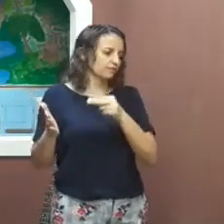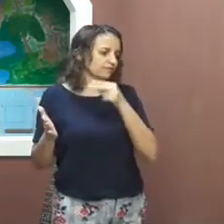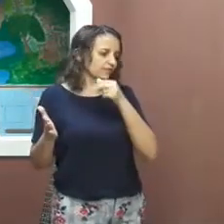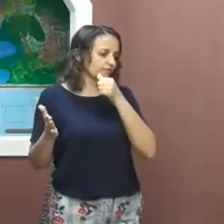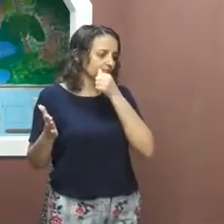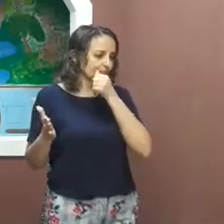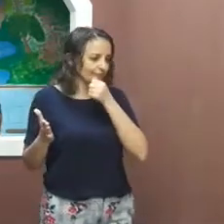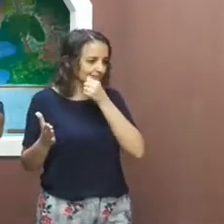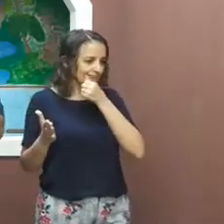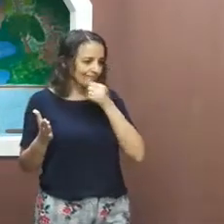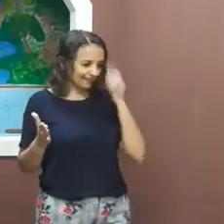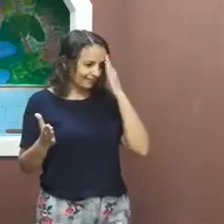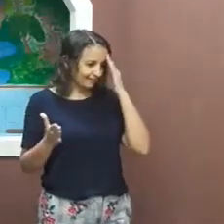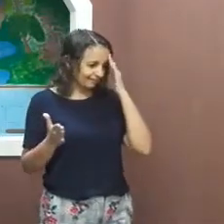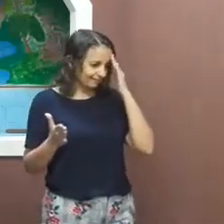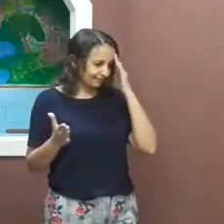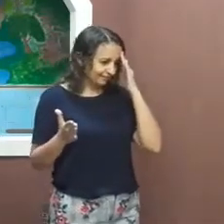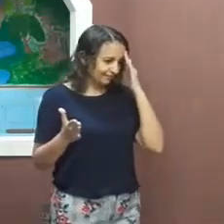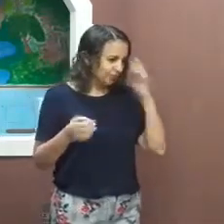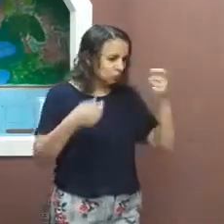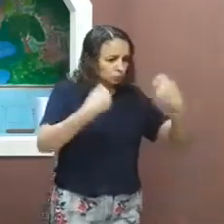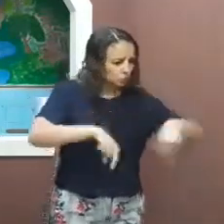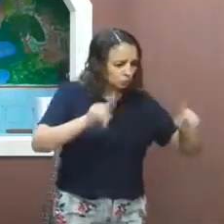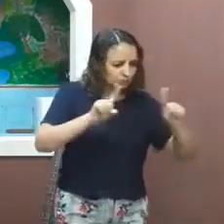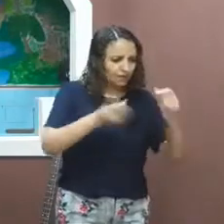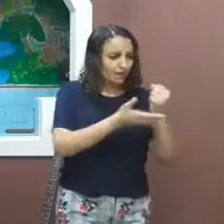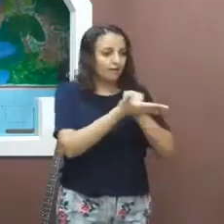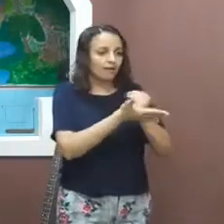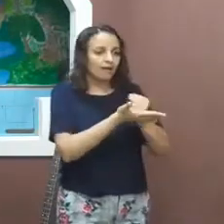Você está entendendo? Que isso não precisa de remédio?